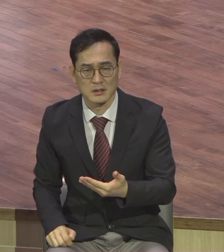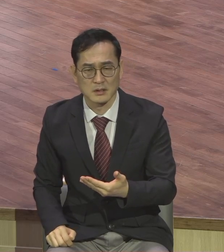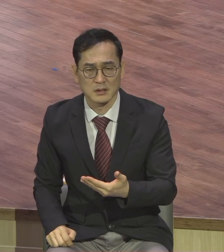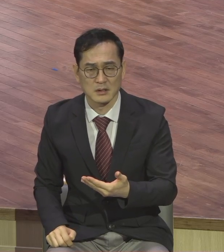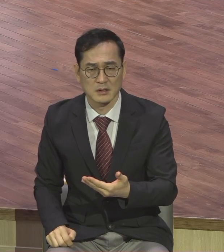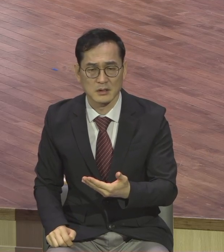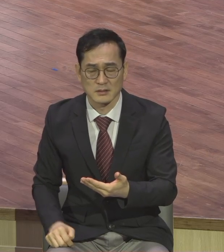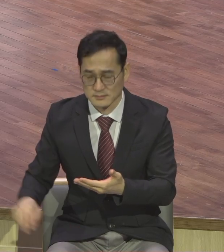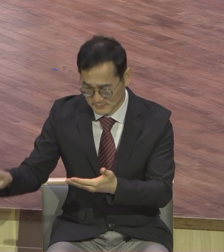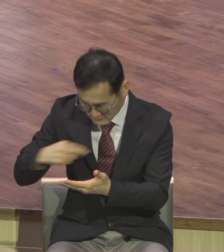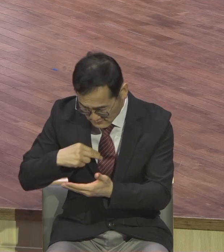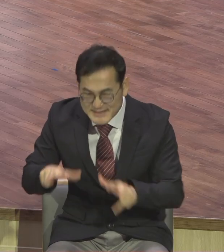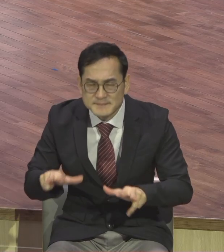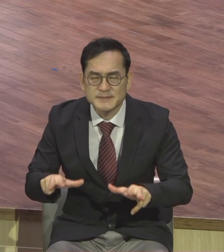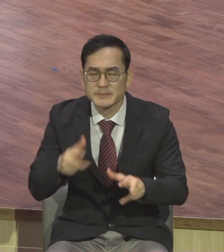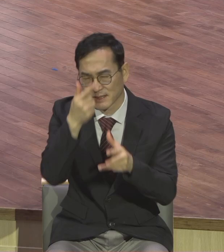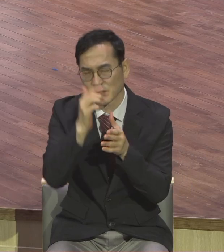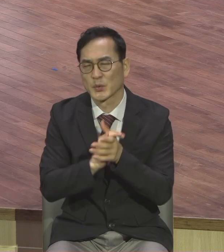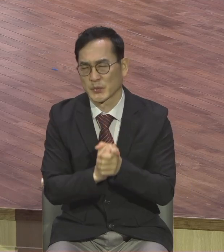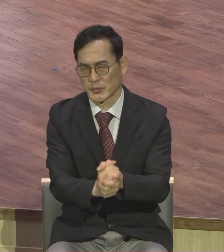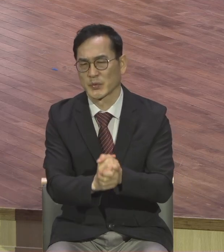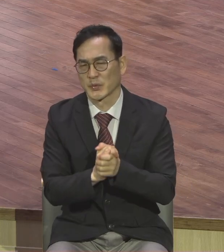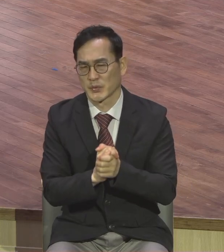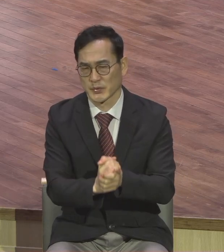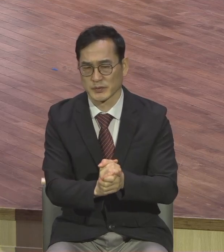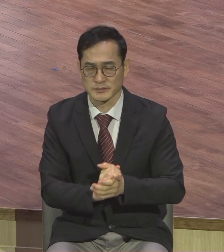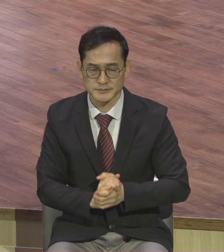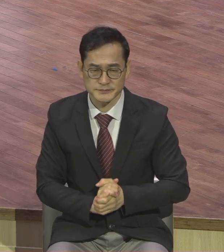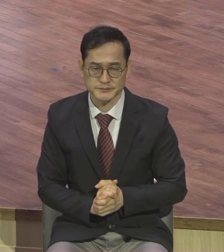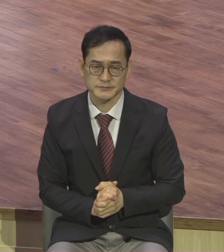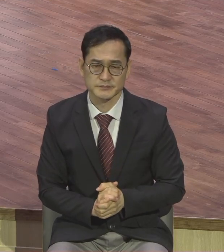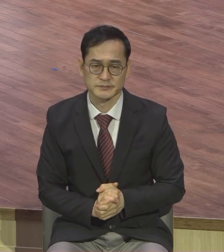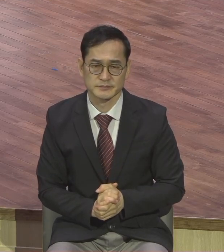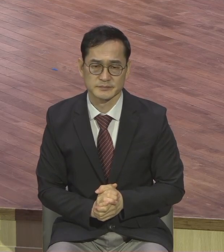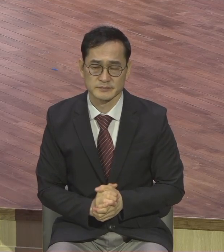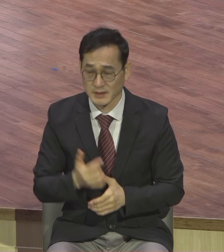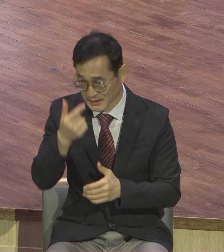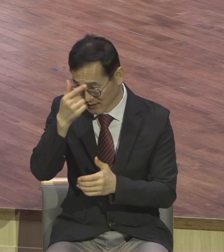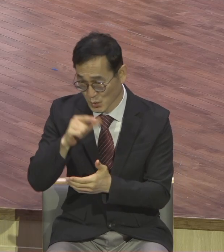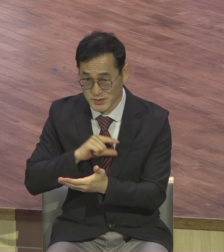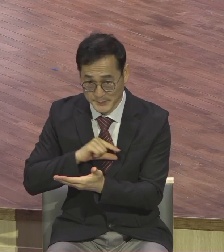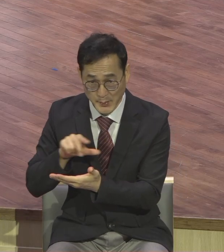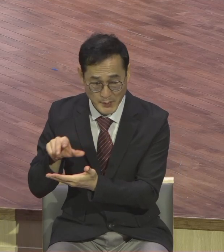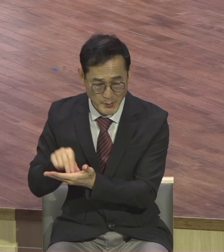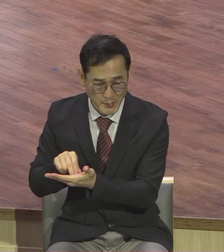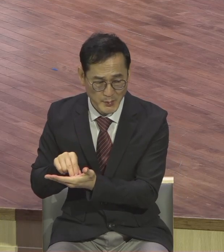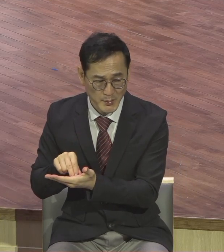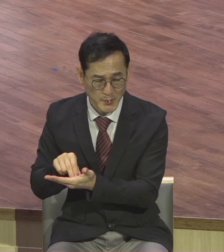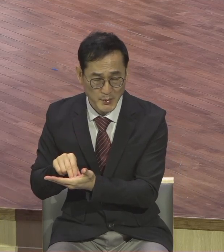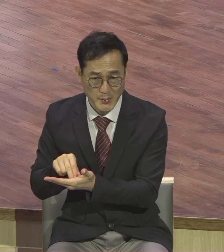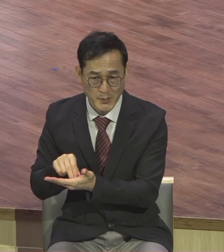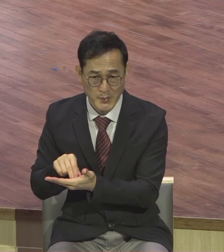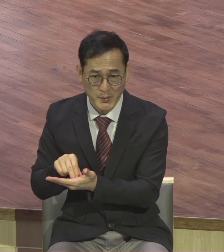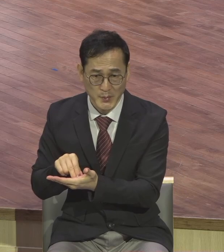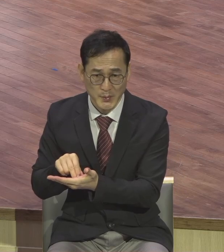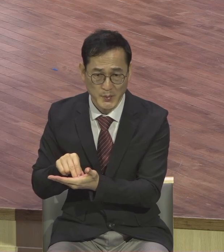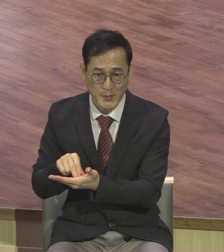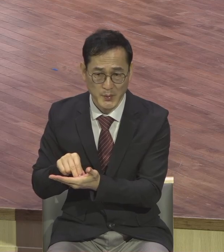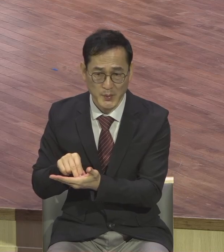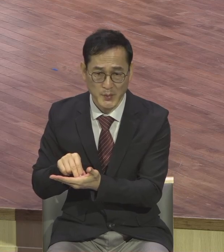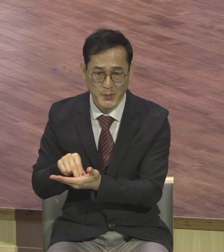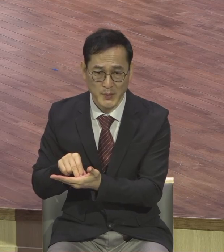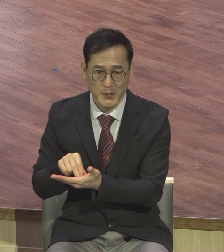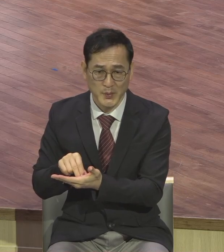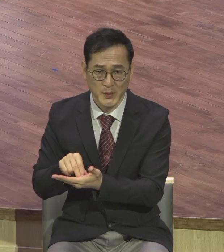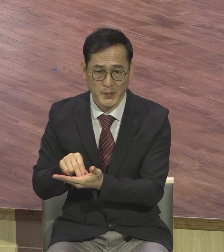그 자리였어요. 바로 하나님 이분이 기도 요청했습니다. 이분이 기도 제목을 보시고 응답해 주세요.